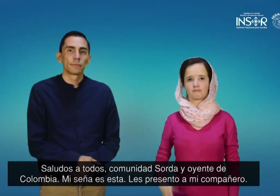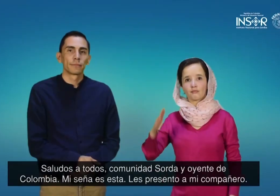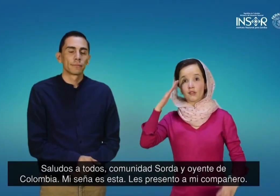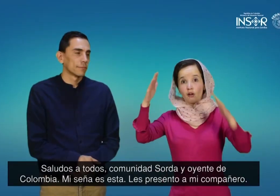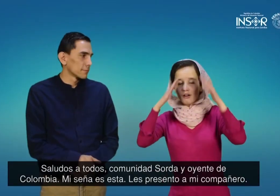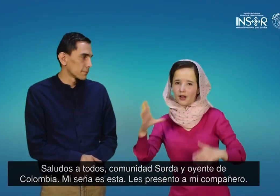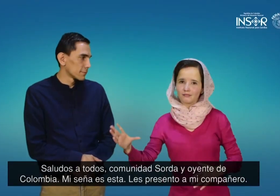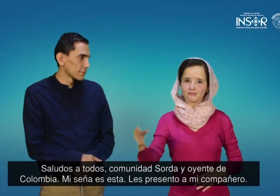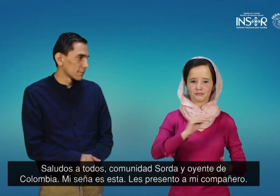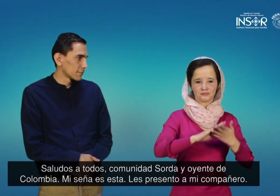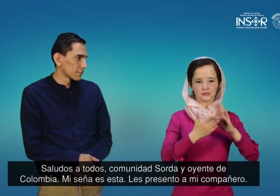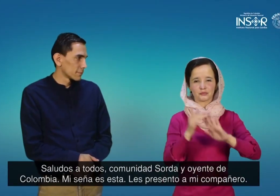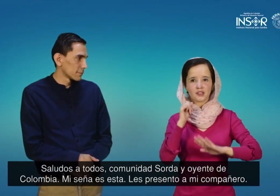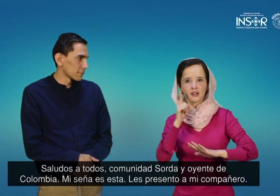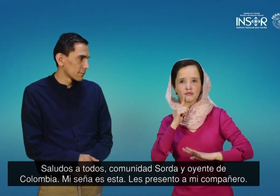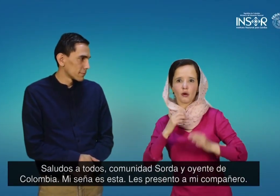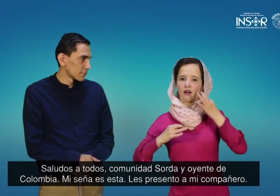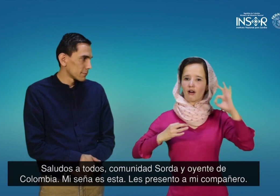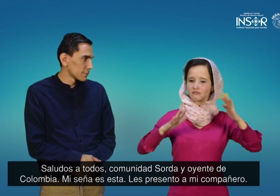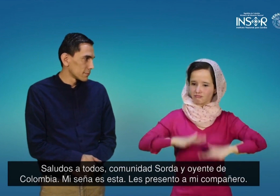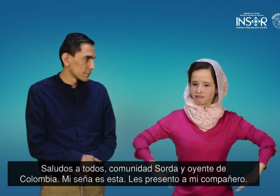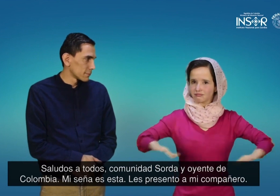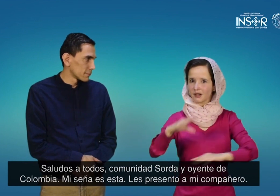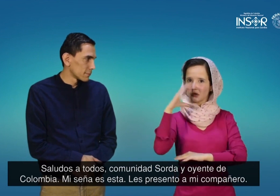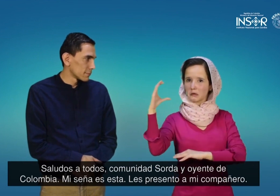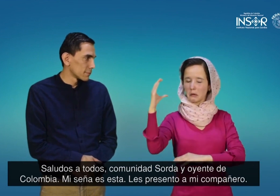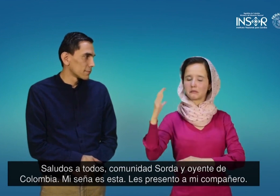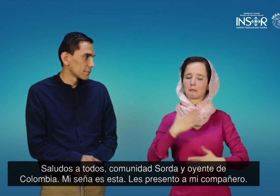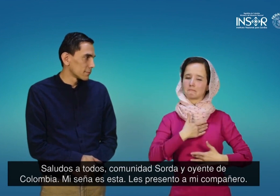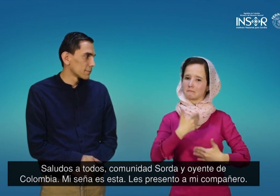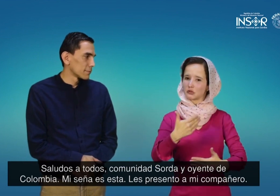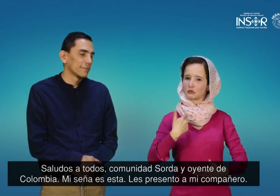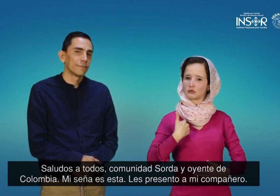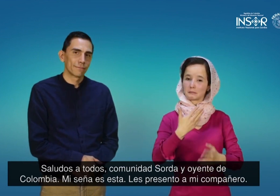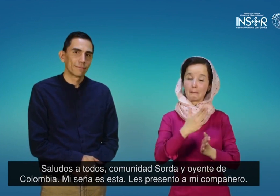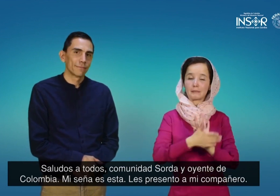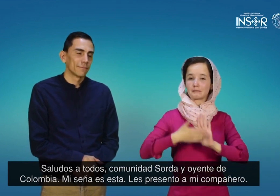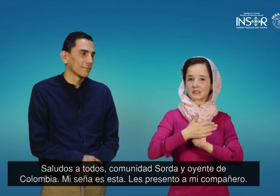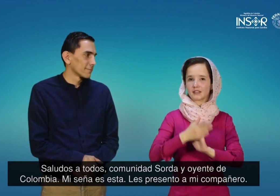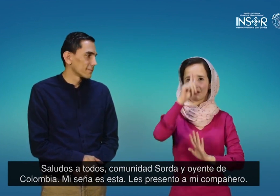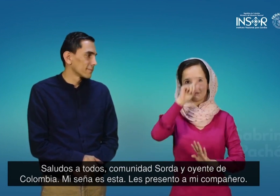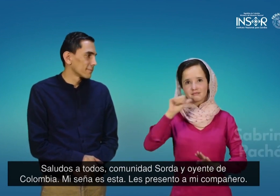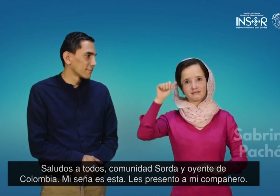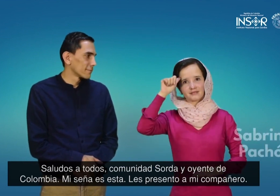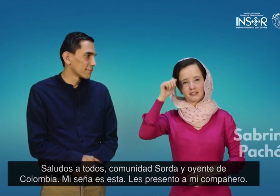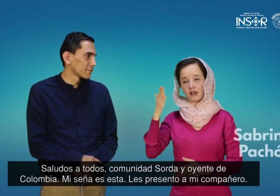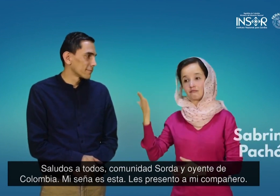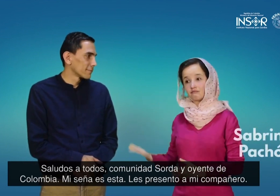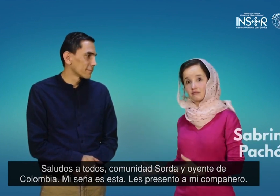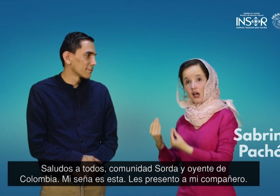Saludos a todos, comunidad sorda y oyente de Colombia. Mucho gusto, mi seña es esta. Les presento a mi compañero.